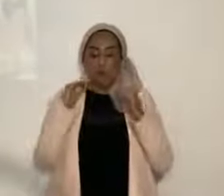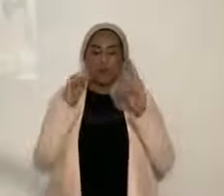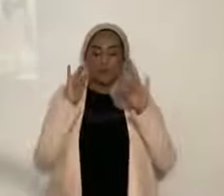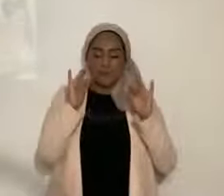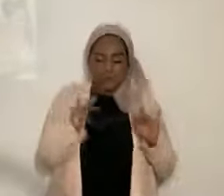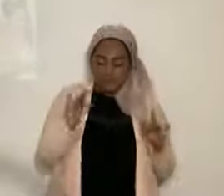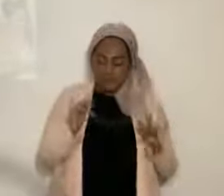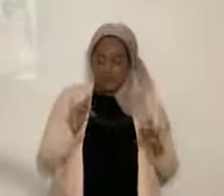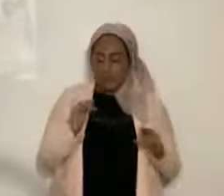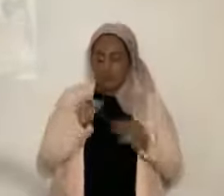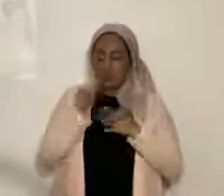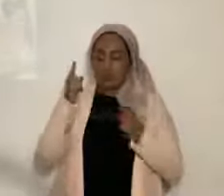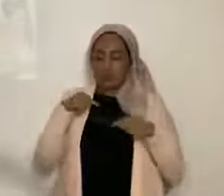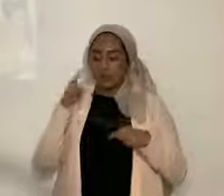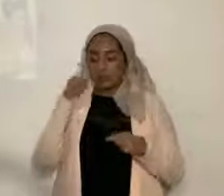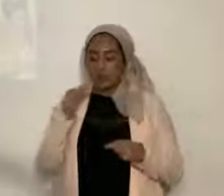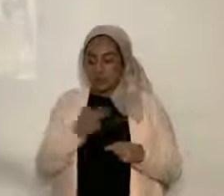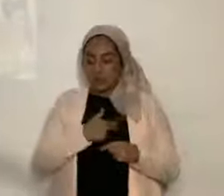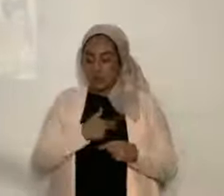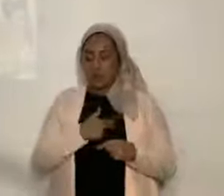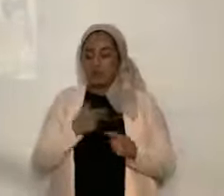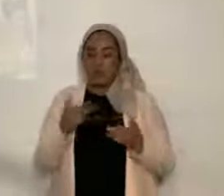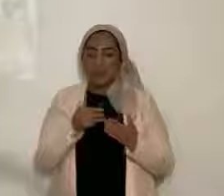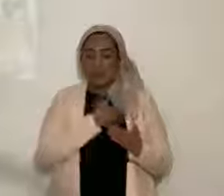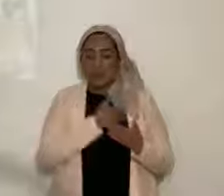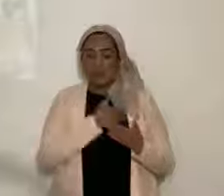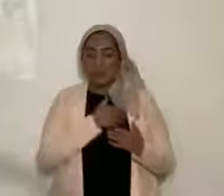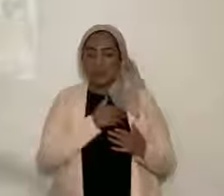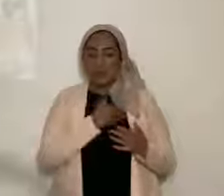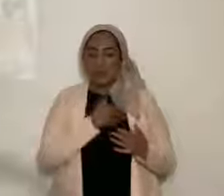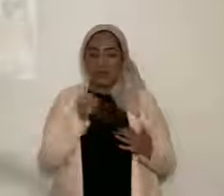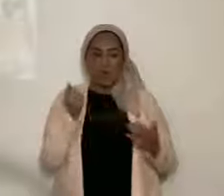consolación, que tú vienes por nosotros antes de que se suelte todo lo peor.